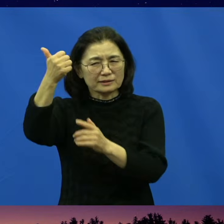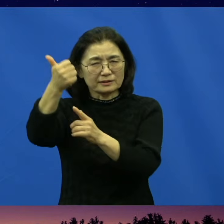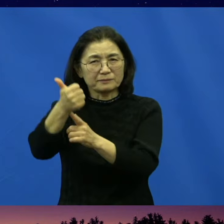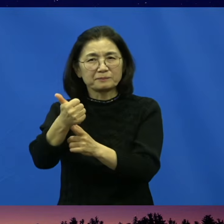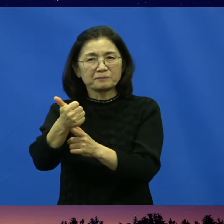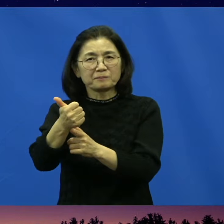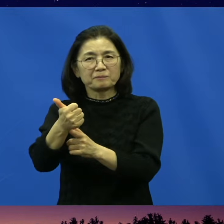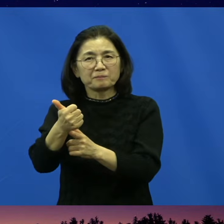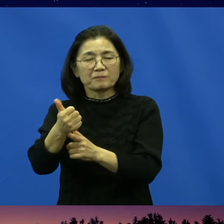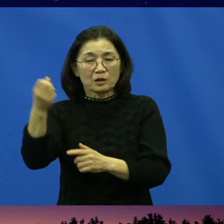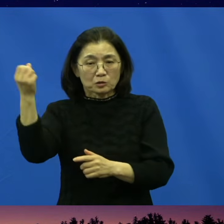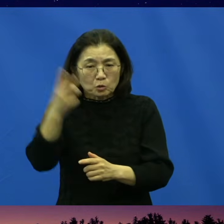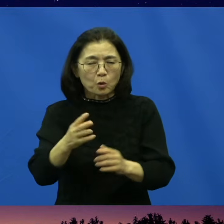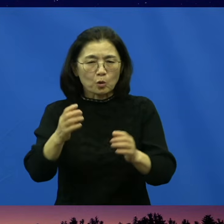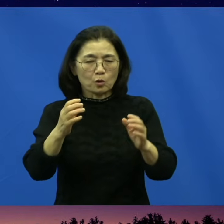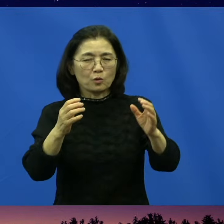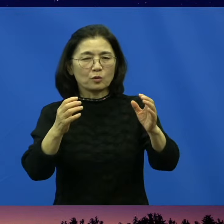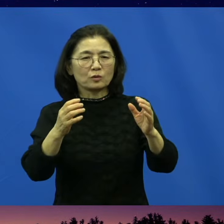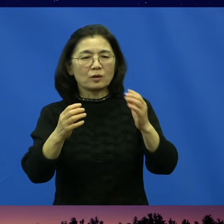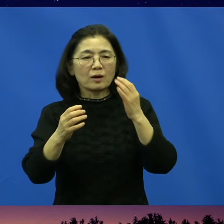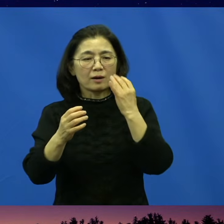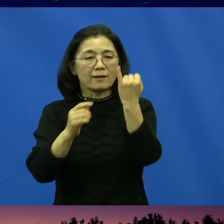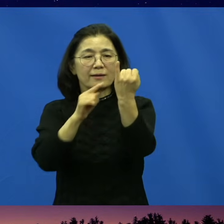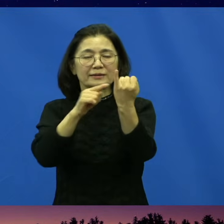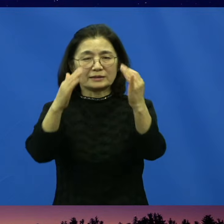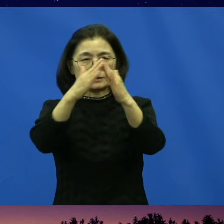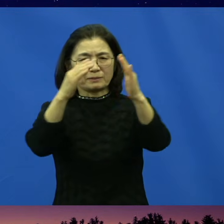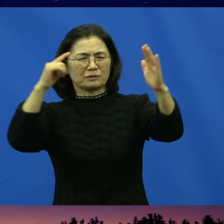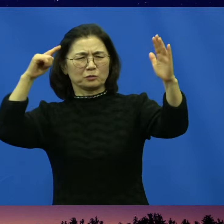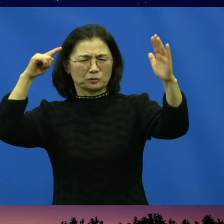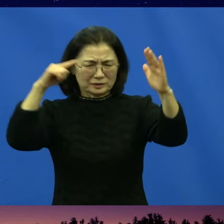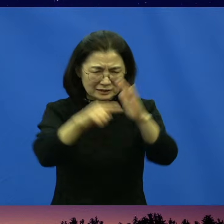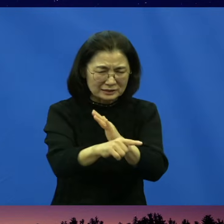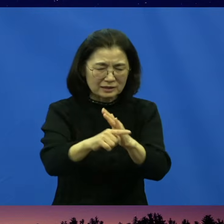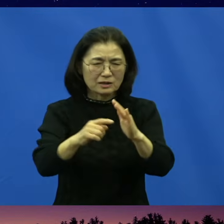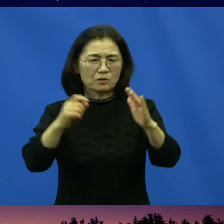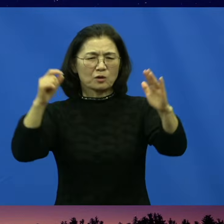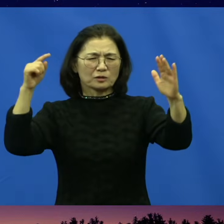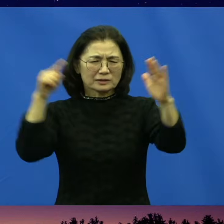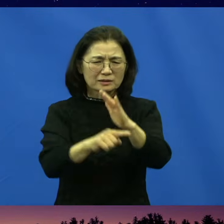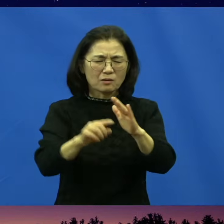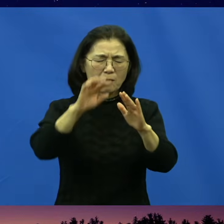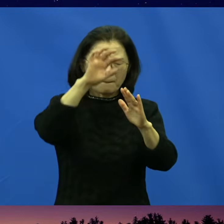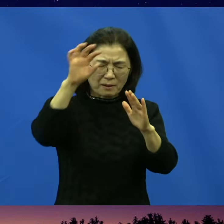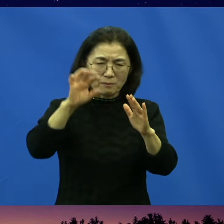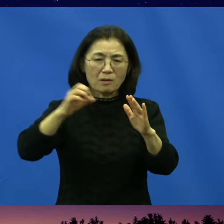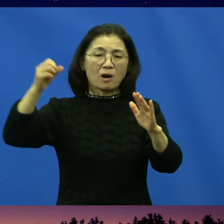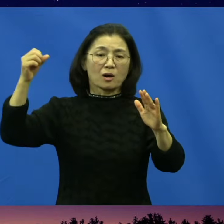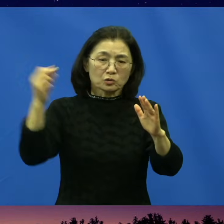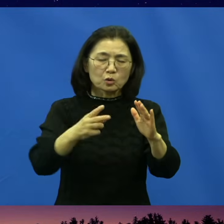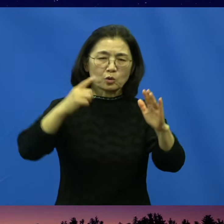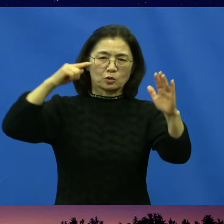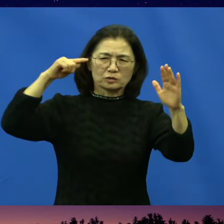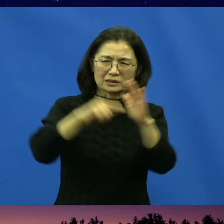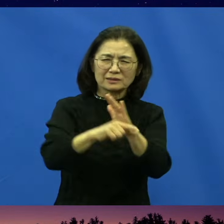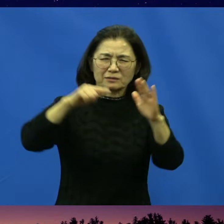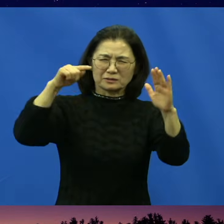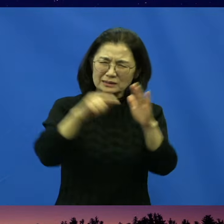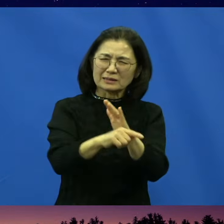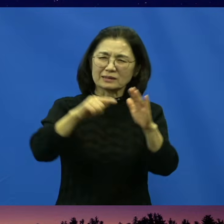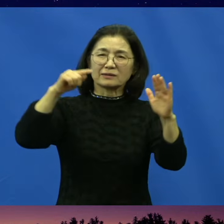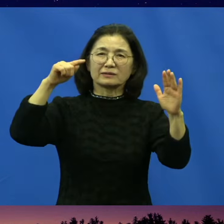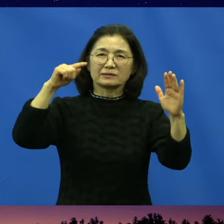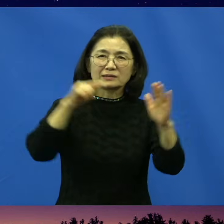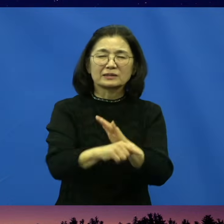찾아가고 또 찾아가서 따님을 주십시오 그렇게 이야기를 하고, 또 찾아가고 또 찾아가서